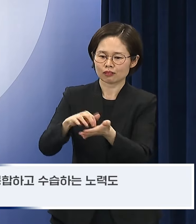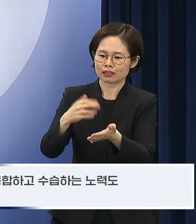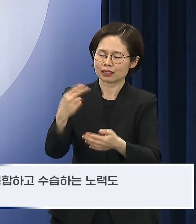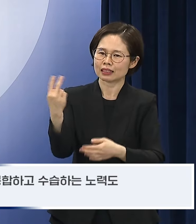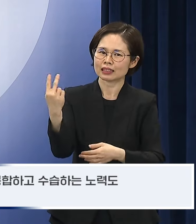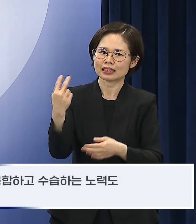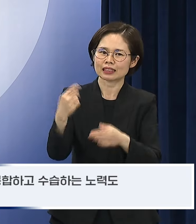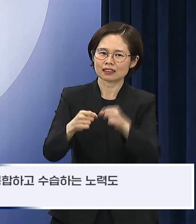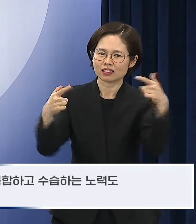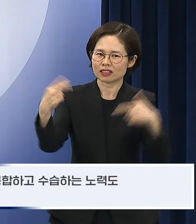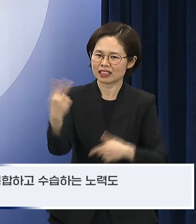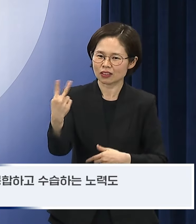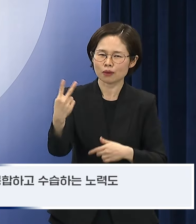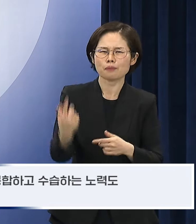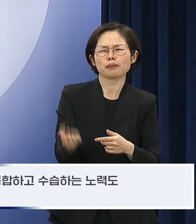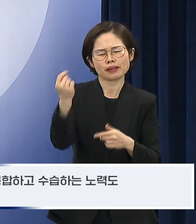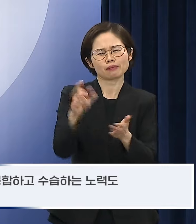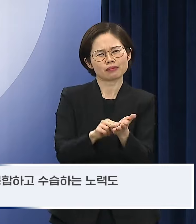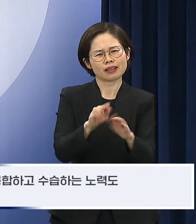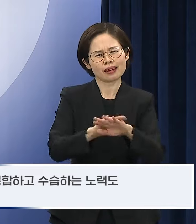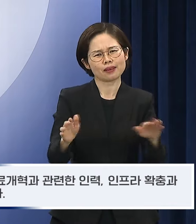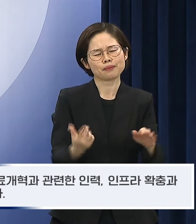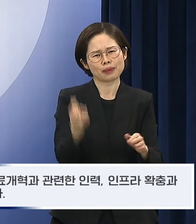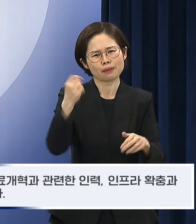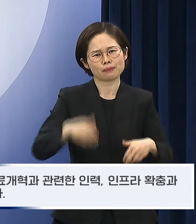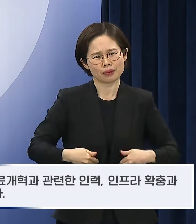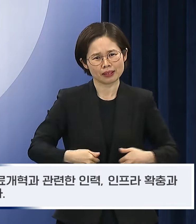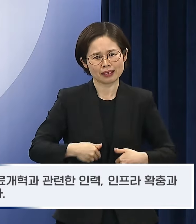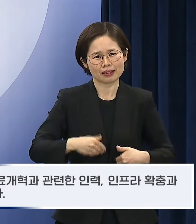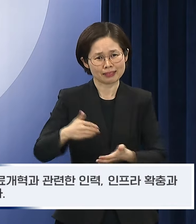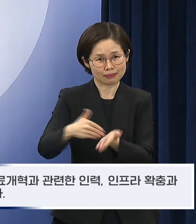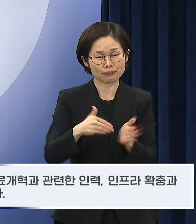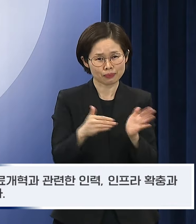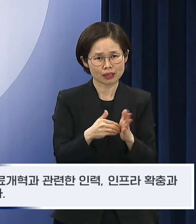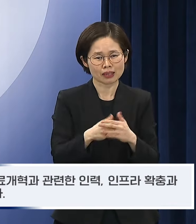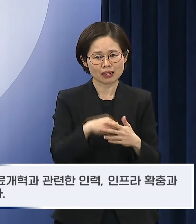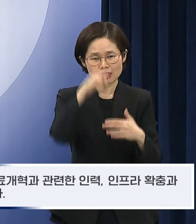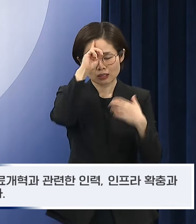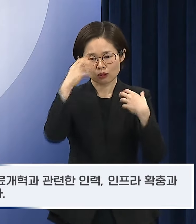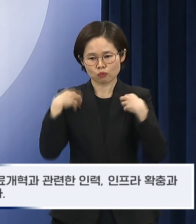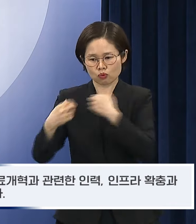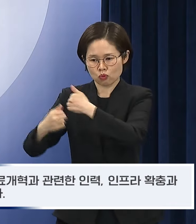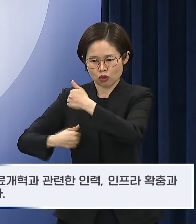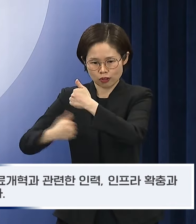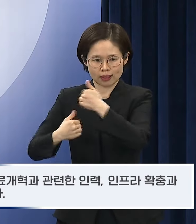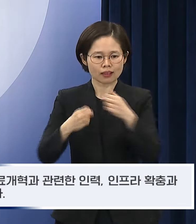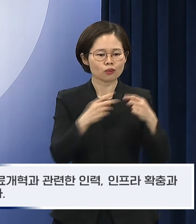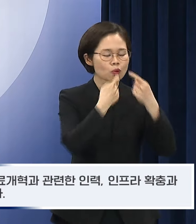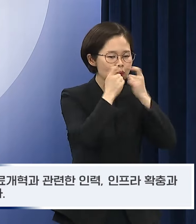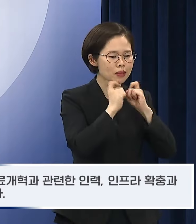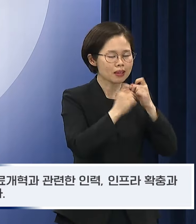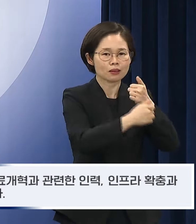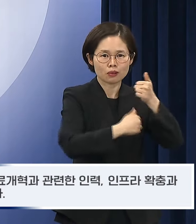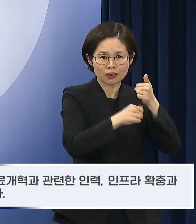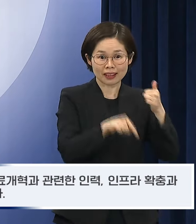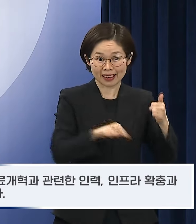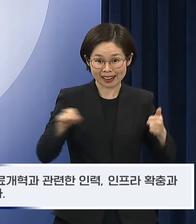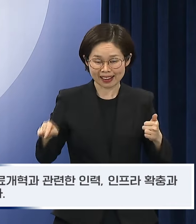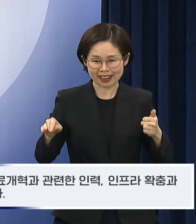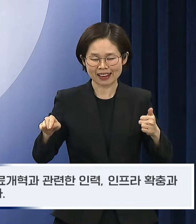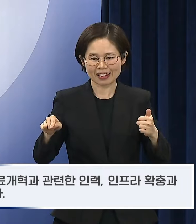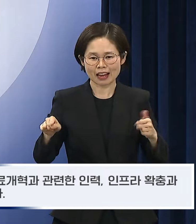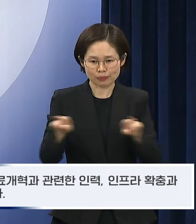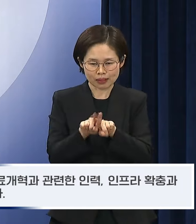한다는 의견도 제시되었습니다. 정부 위원들도 민간위원회 기대감에 부응해 의료개혁과